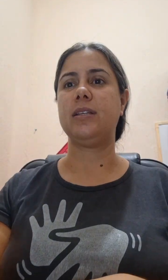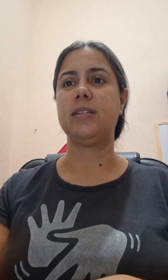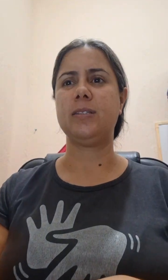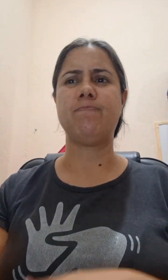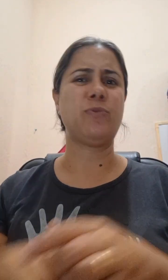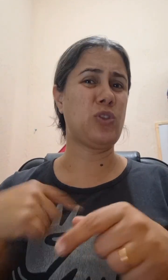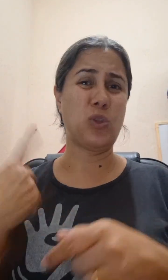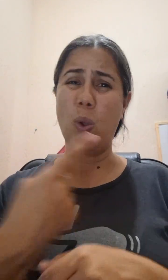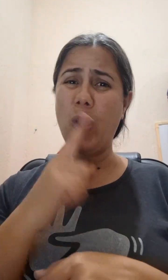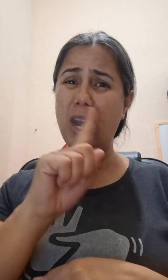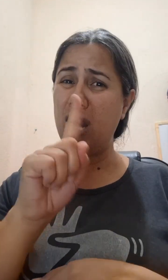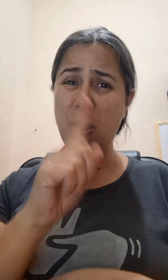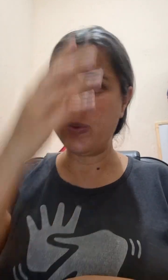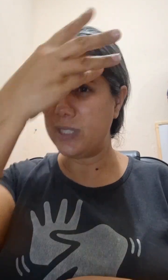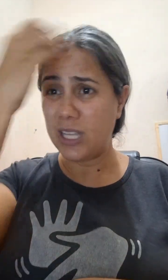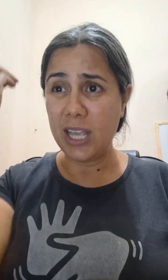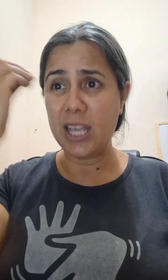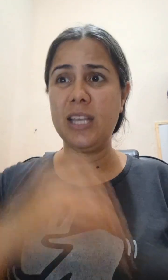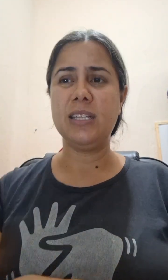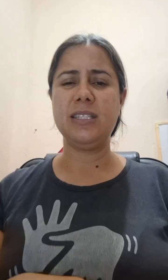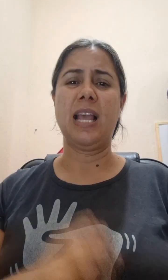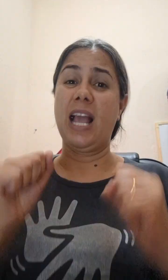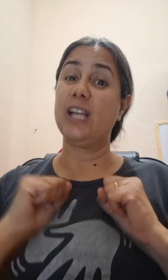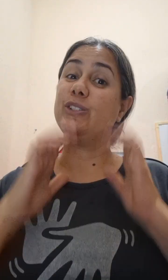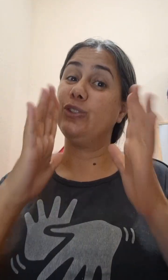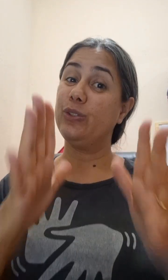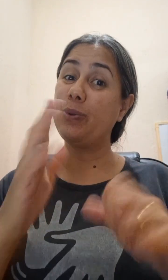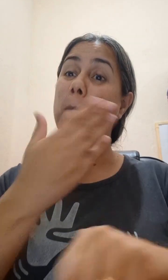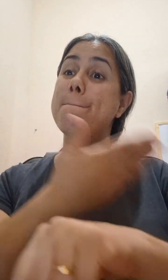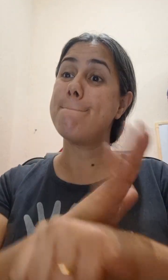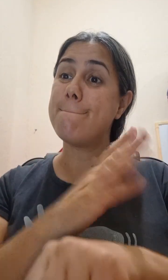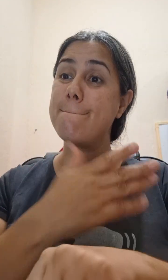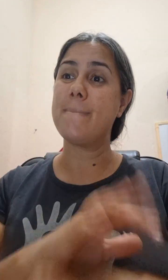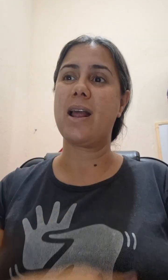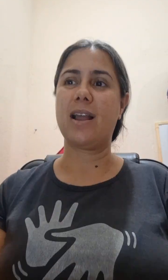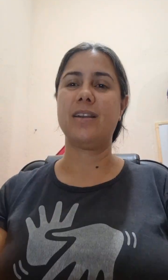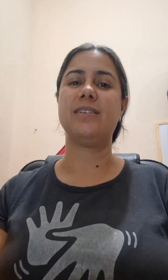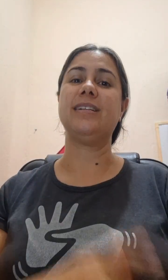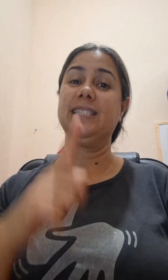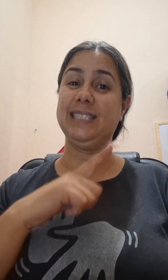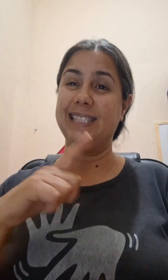para que a gente não esqueçamos das atitudes, das práticas